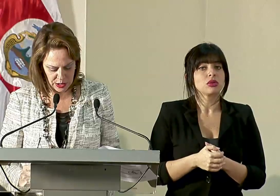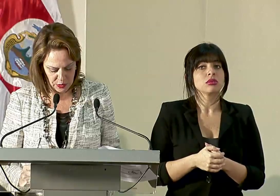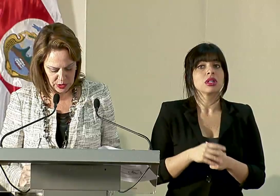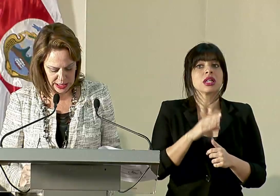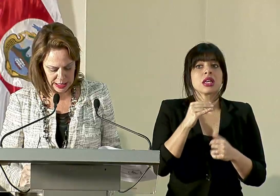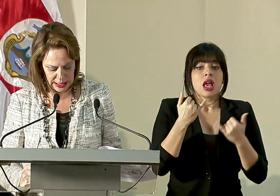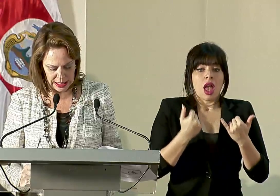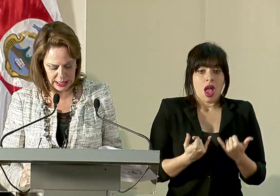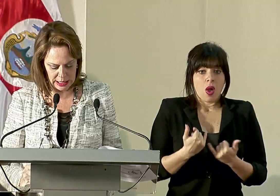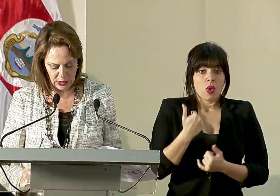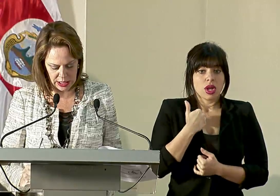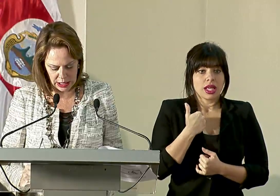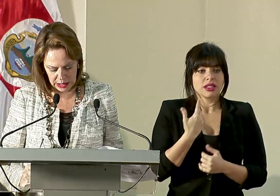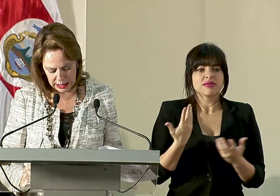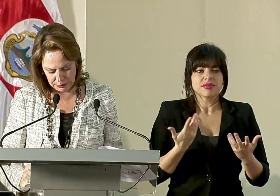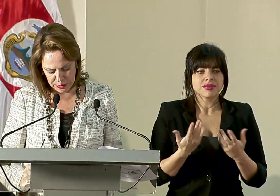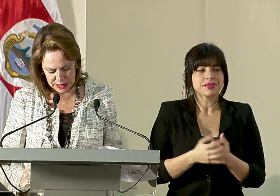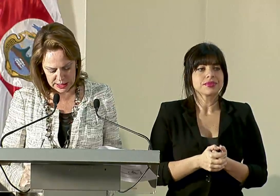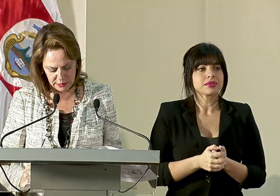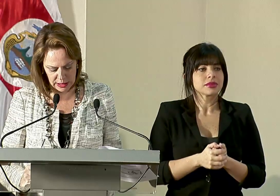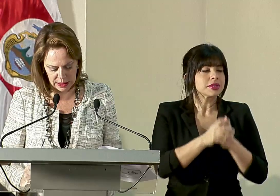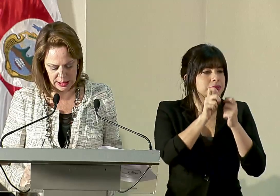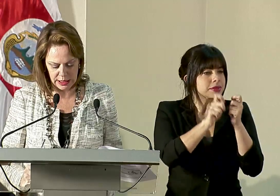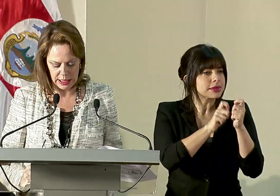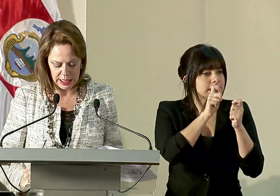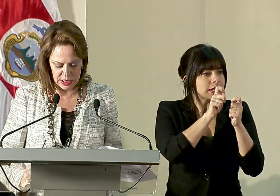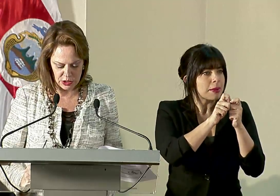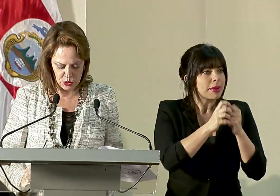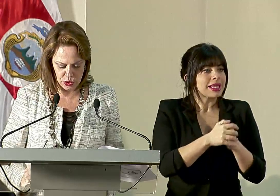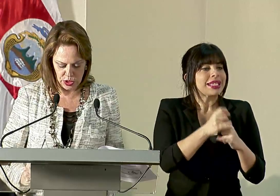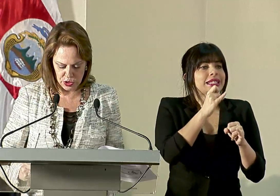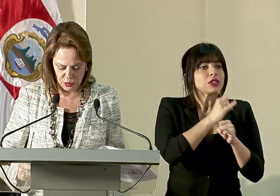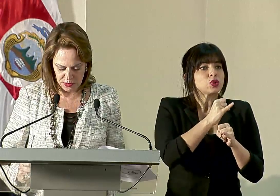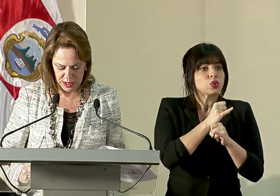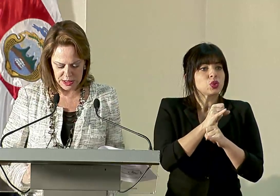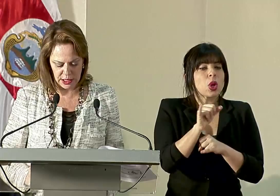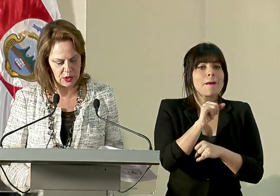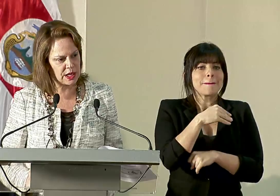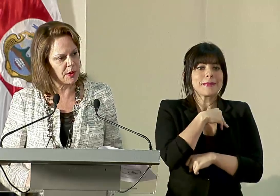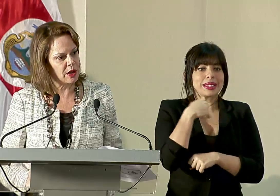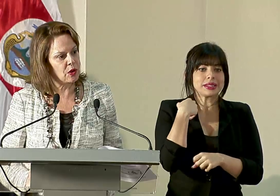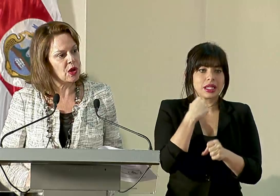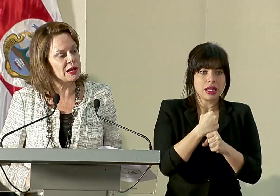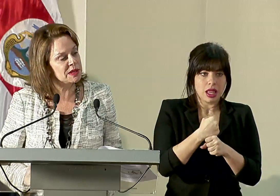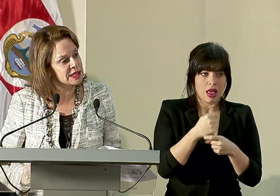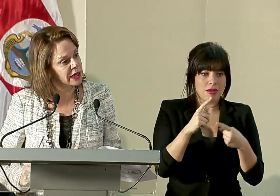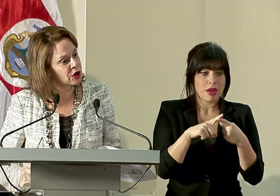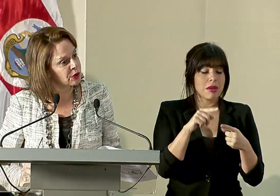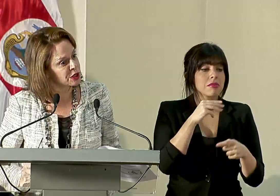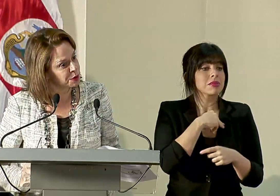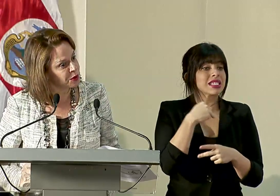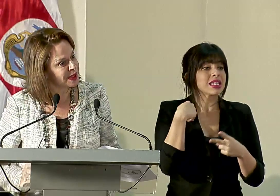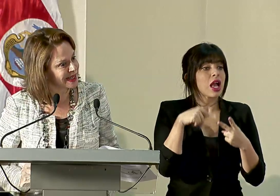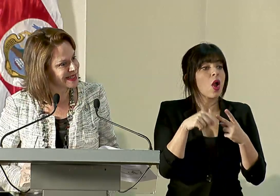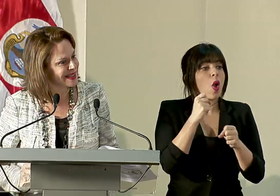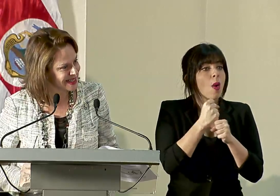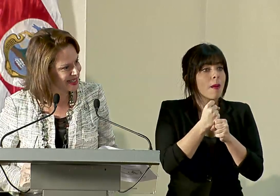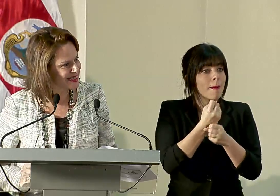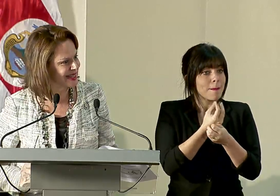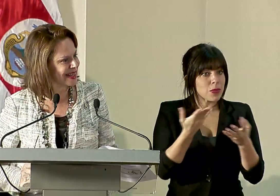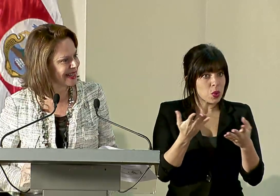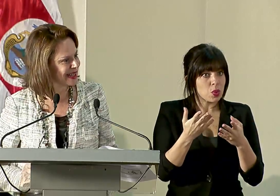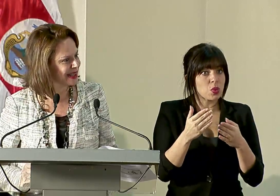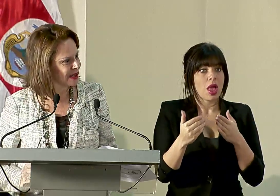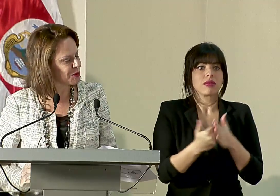tenemos ahora precisamente instituciones como el Ministerio de Trabajo, el Ministerio de Obras Públicas